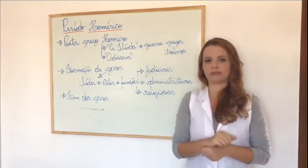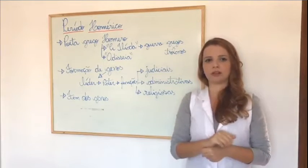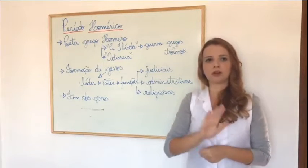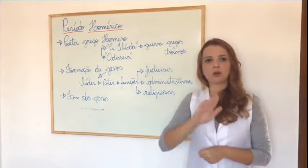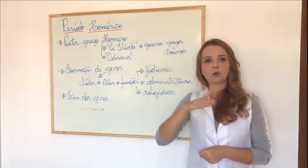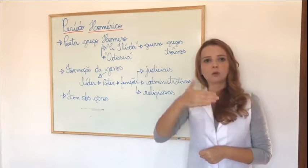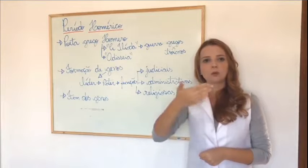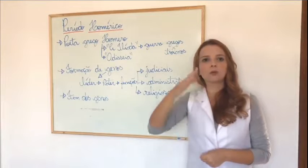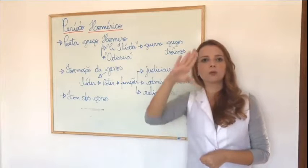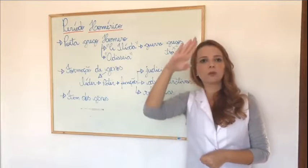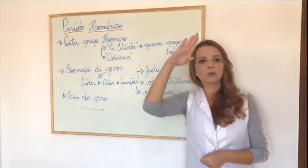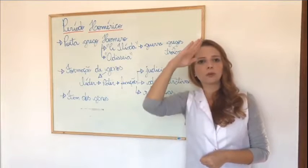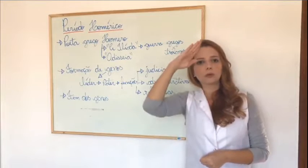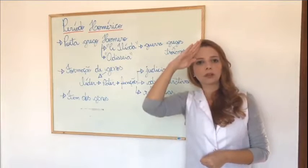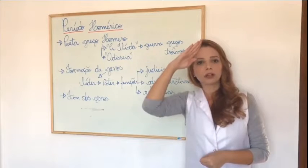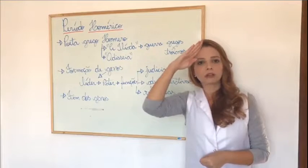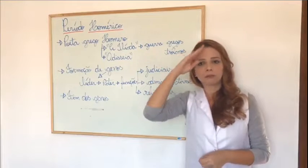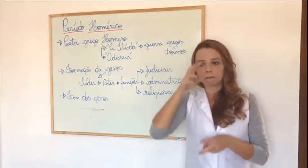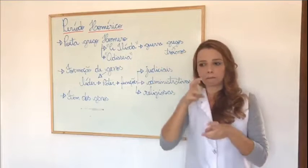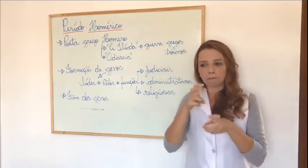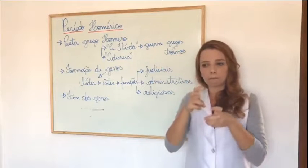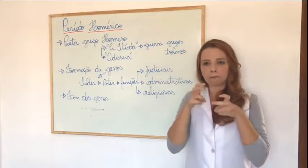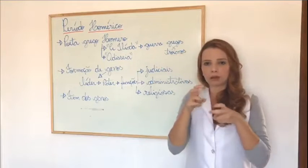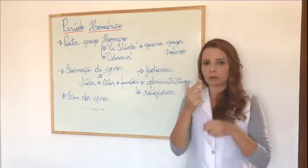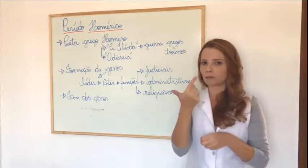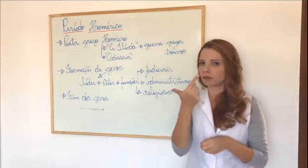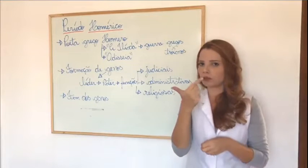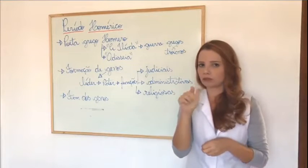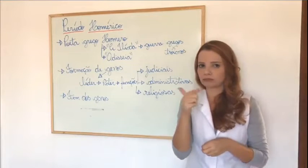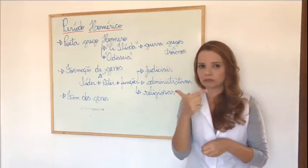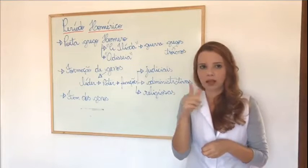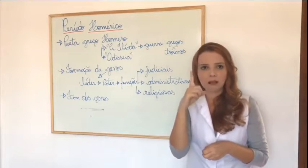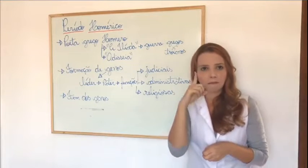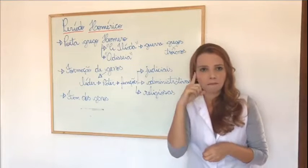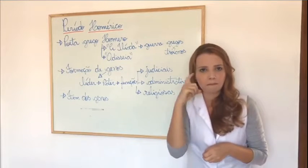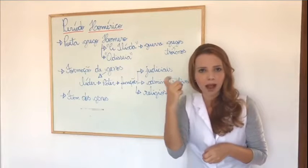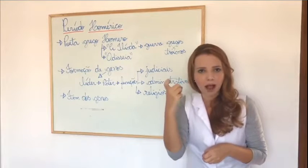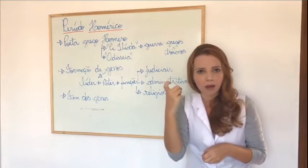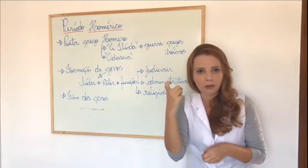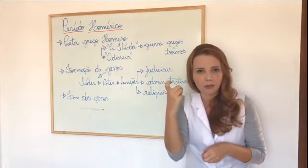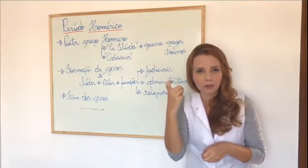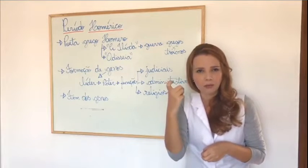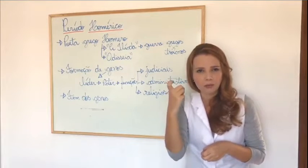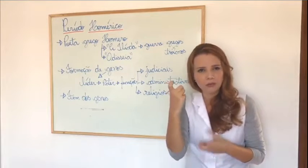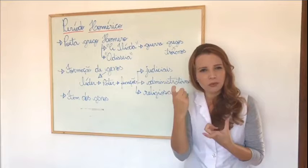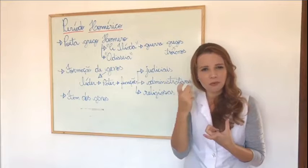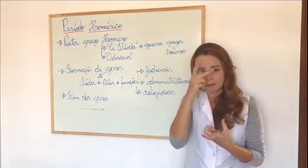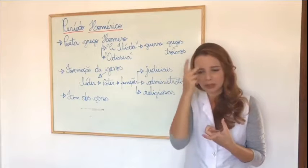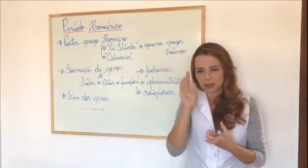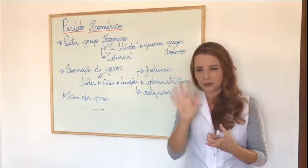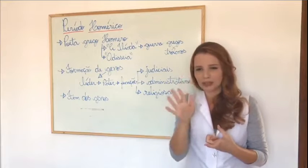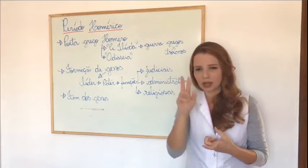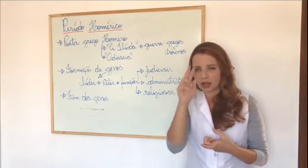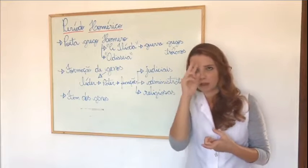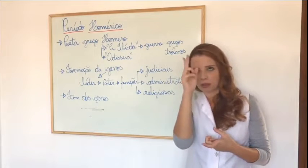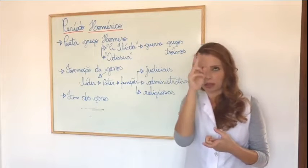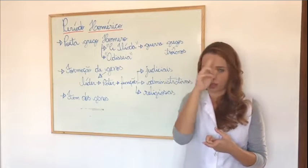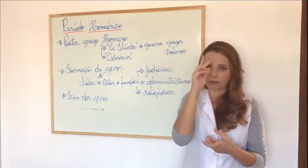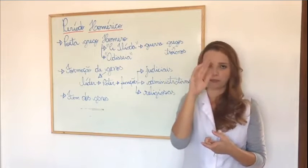silêncio. Quando os homens do exército grego perceberam que já não havia barulho, as pessoas